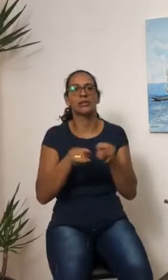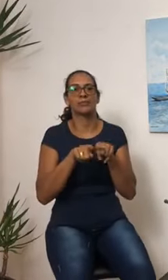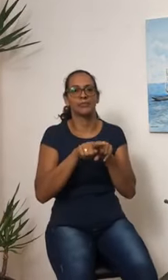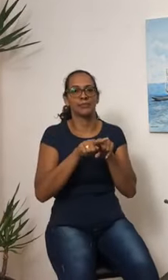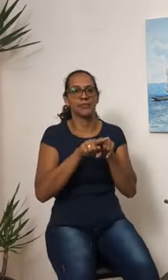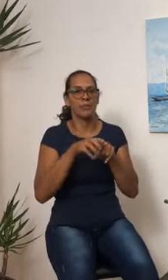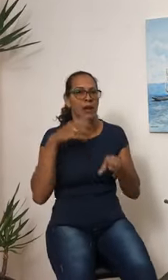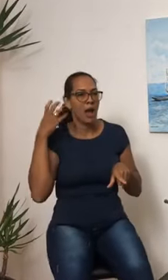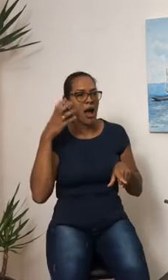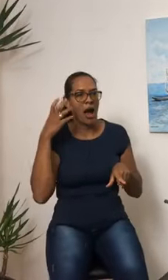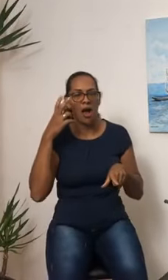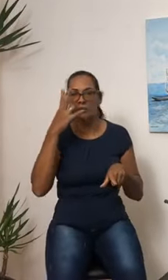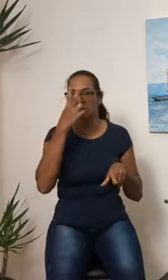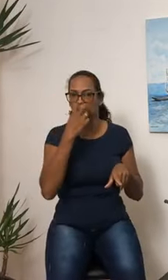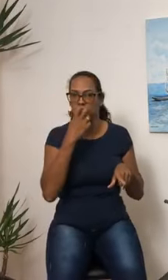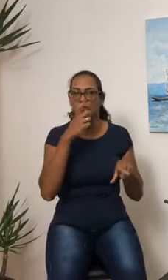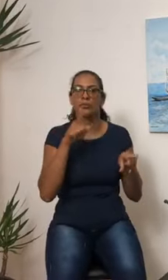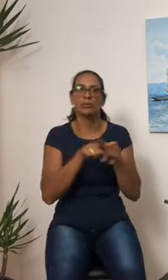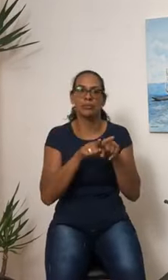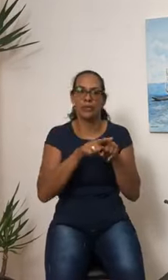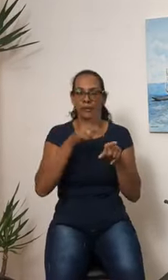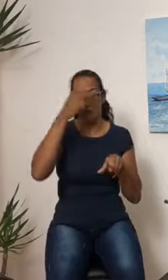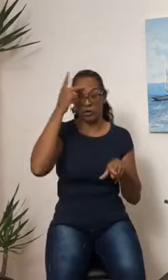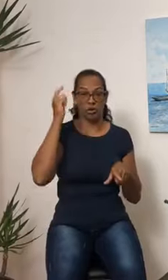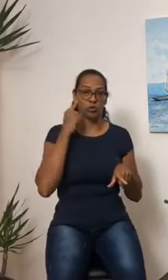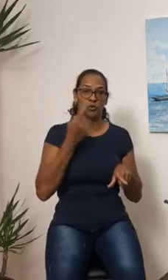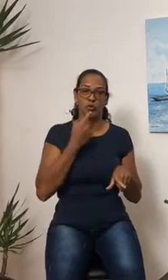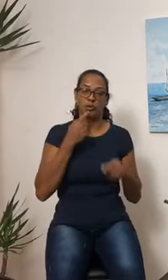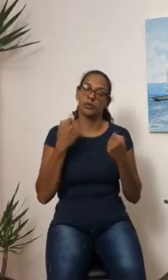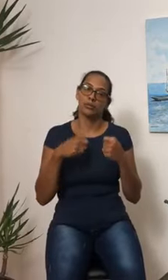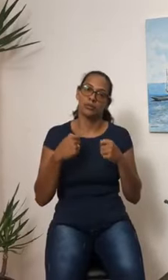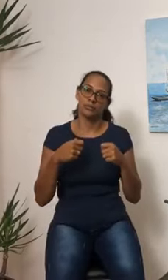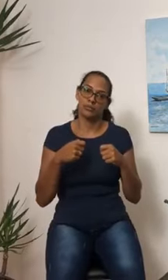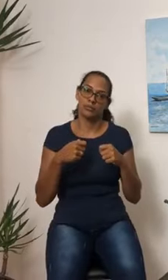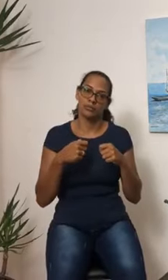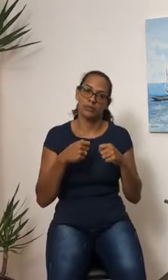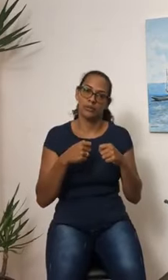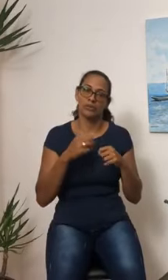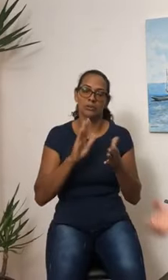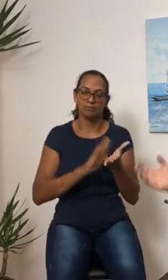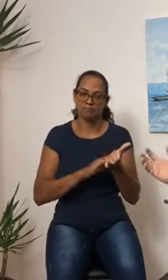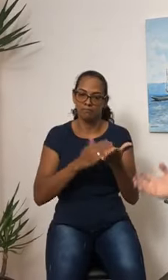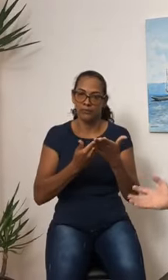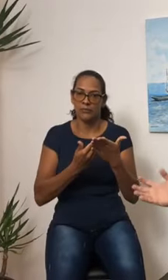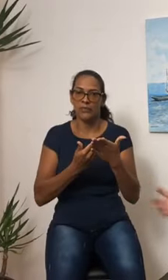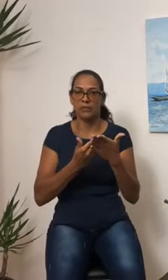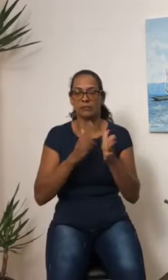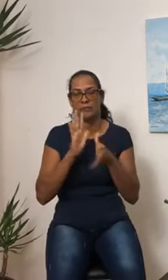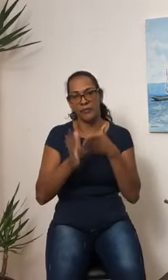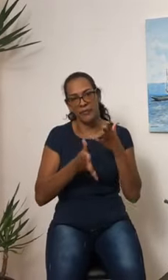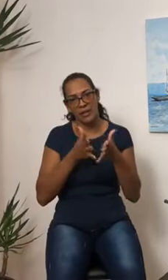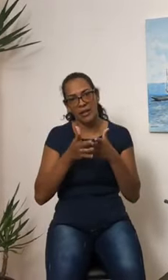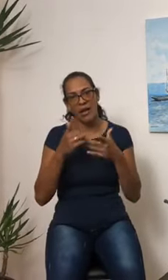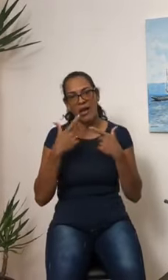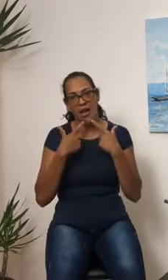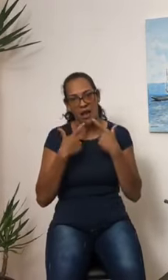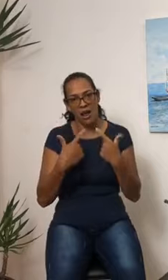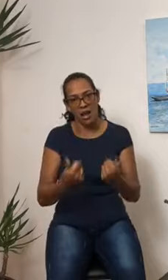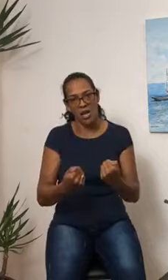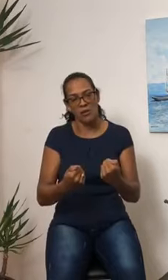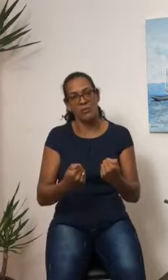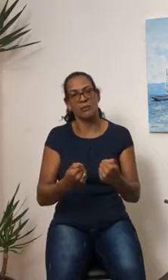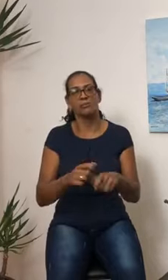as pessoas com deficiência auditiva, elas precisam, realmente, serem traduzidas através dessa linguagem. Então,